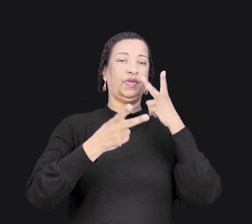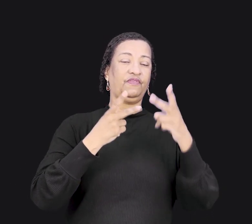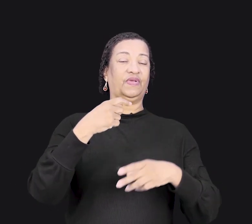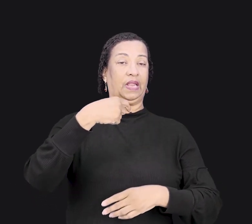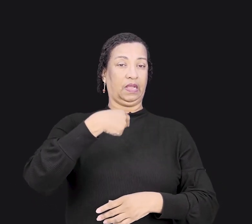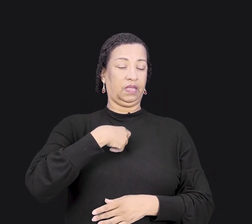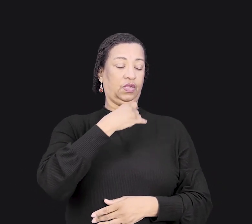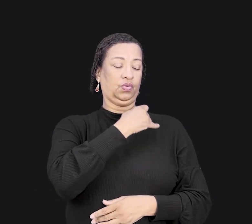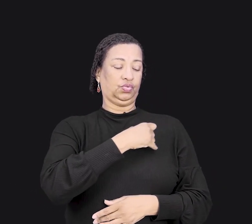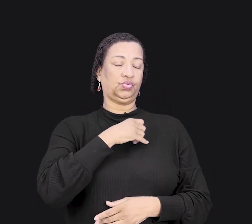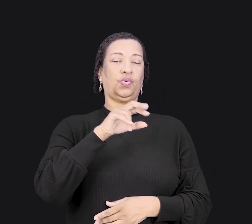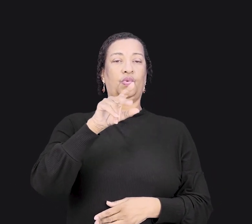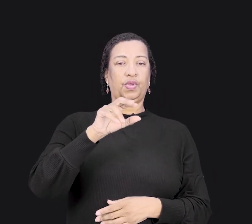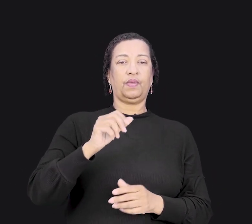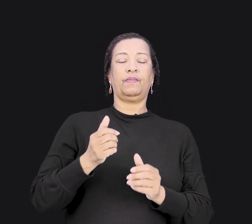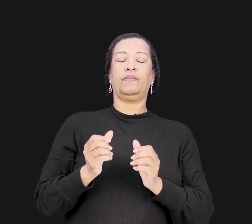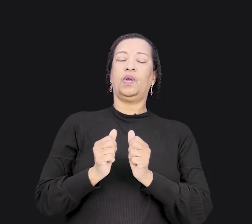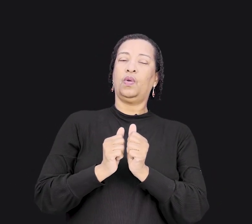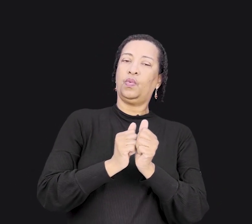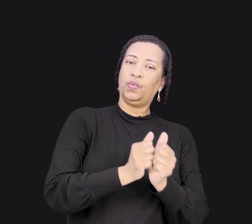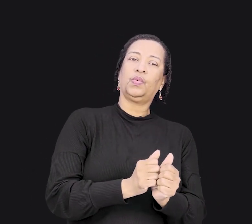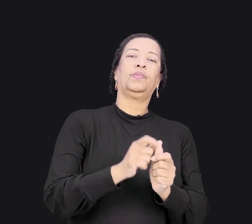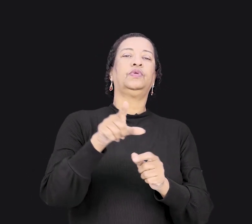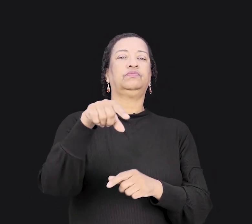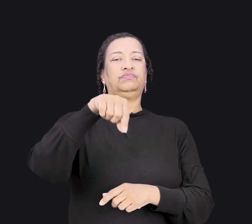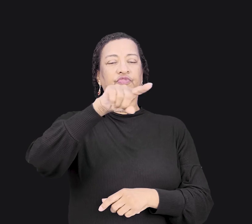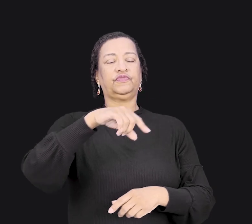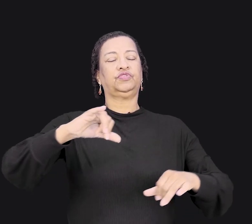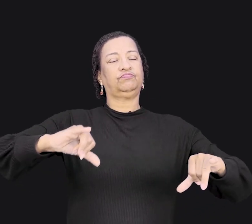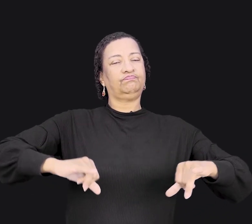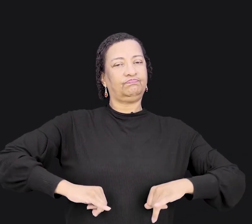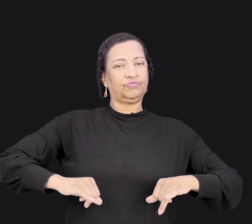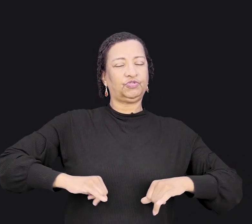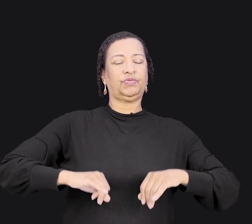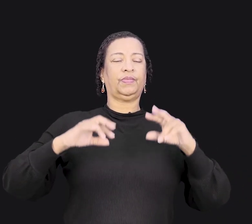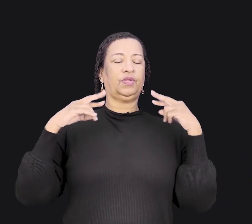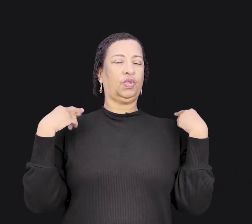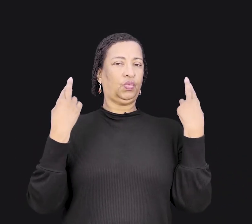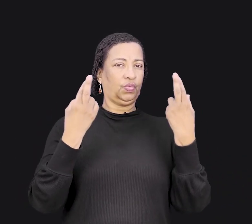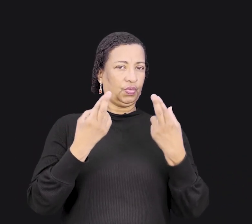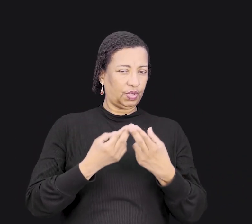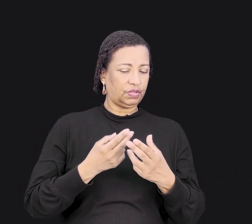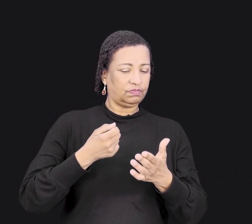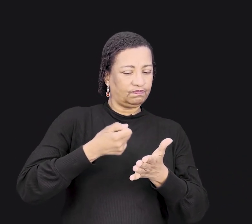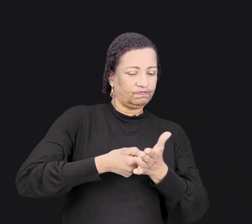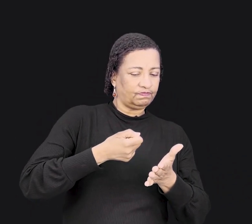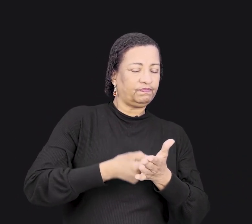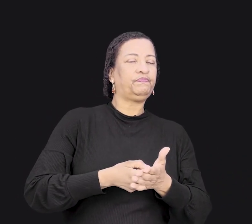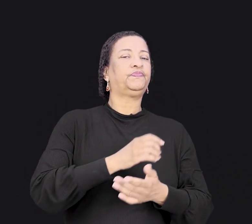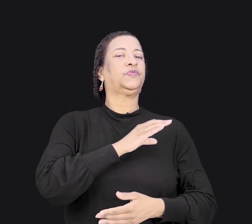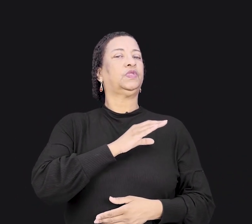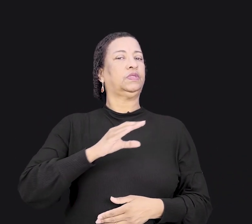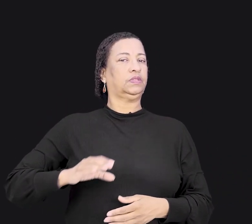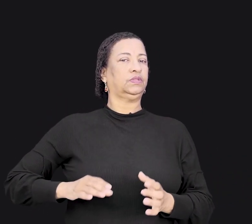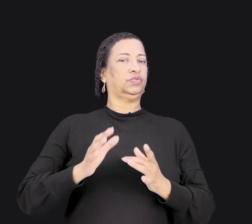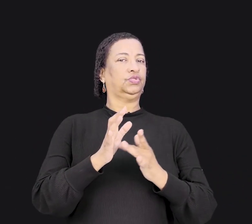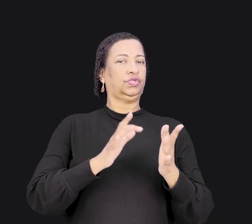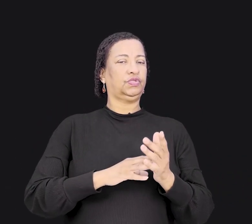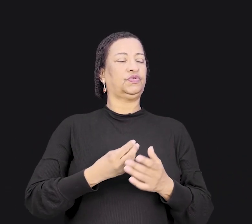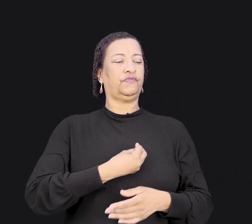João, irmão e companheiro de vocês no sofrimento, no reino e na perseverança em Jesus, estava na ilha de Pátimos por causa da palavra de Deus e